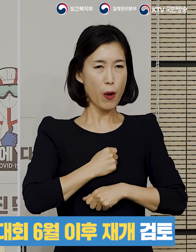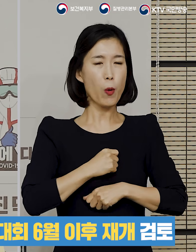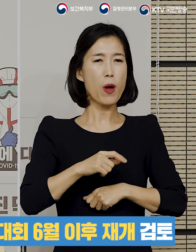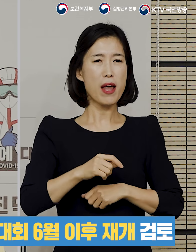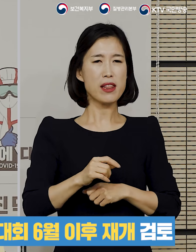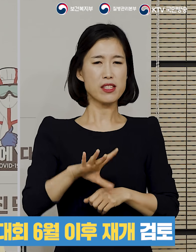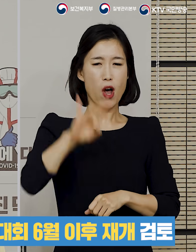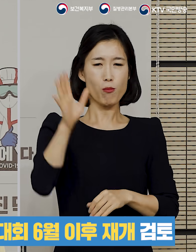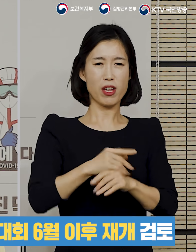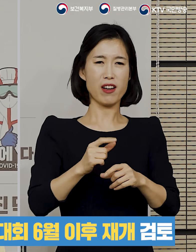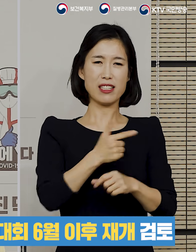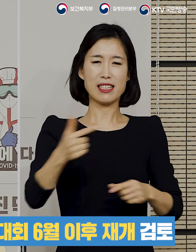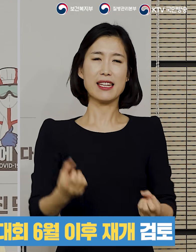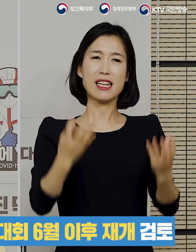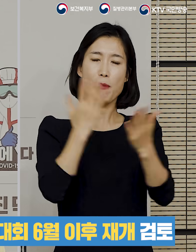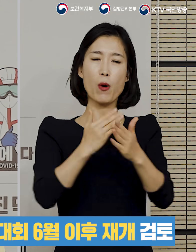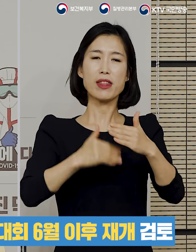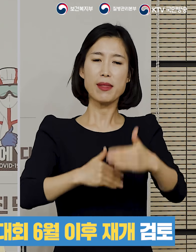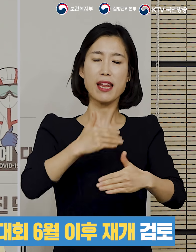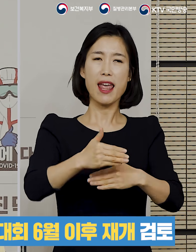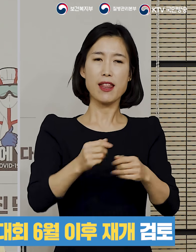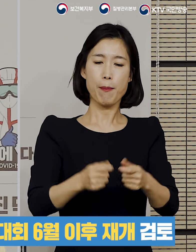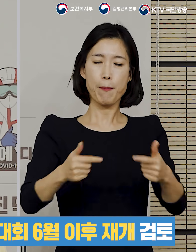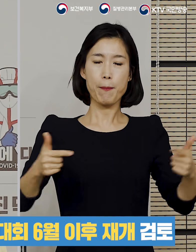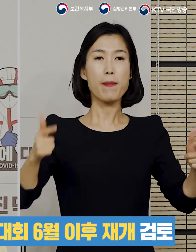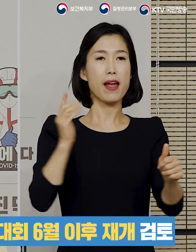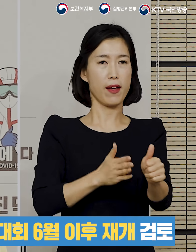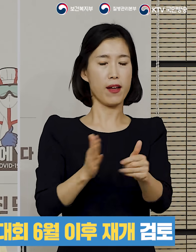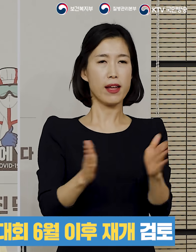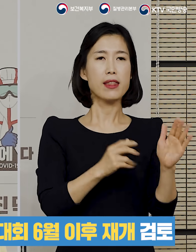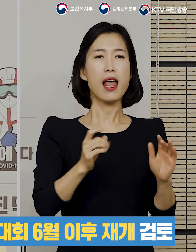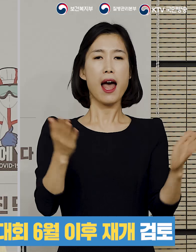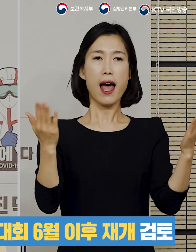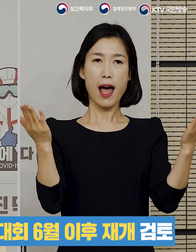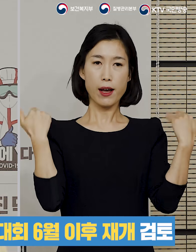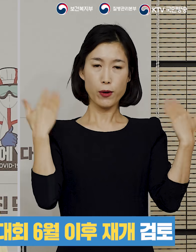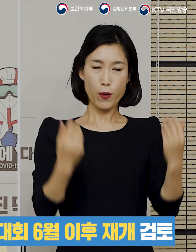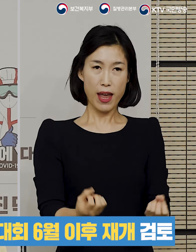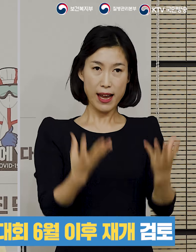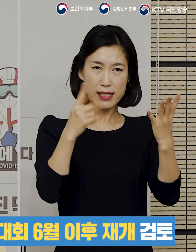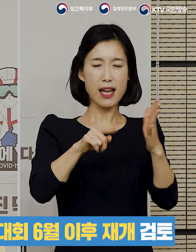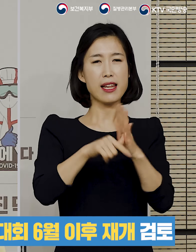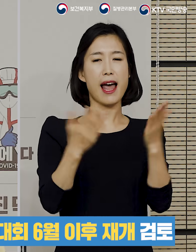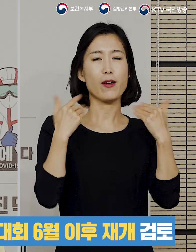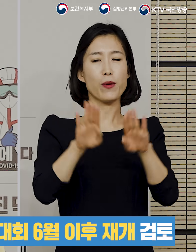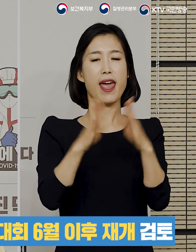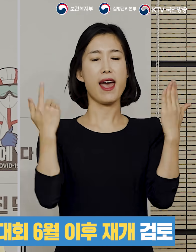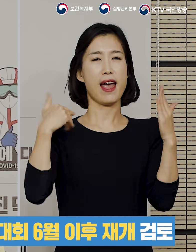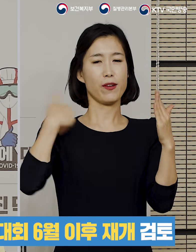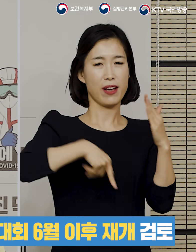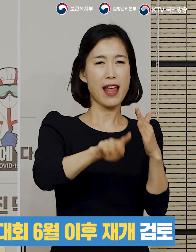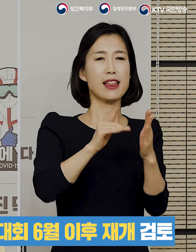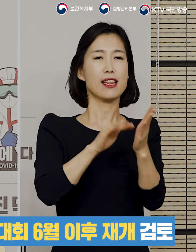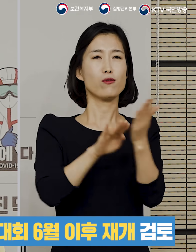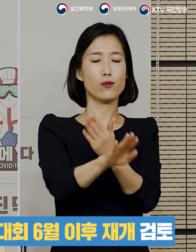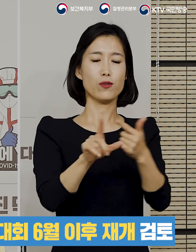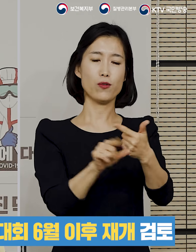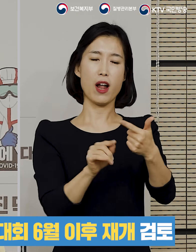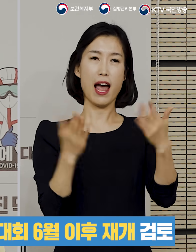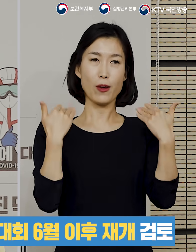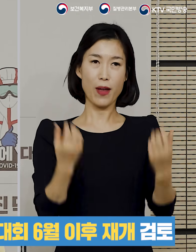철저하게 준수하면서 단계적으로 개최하되 학생 대상 대회는 등교 일정 등과 연계하여